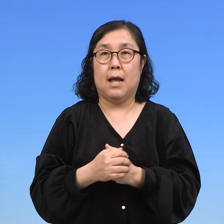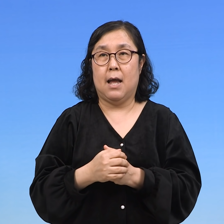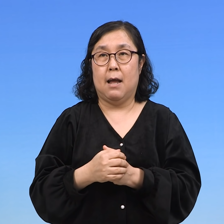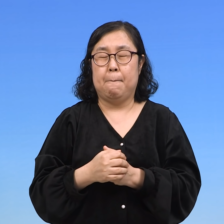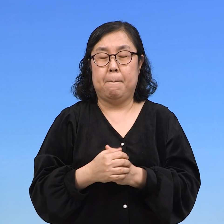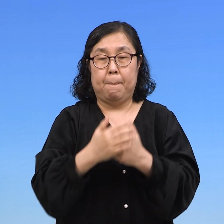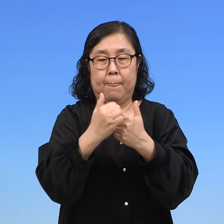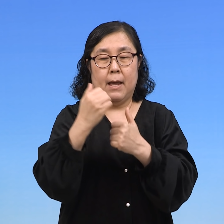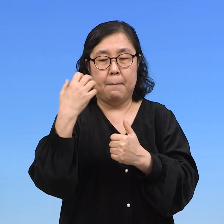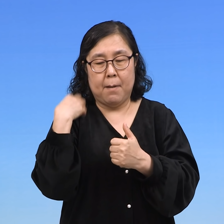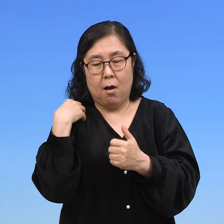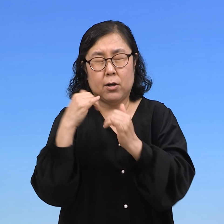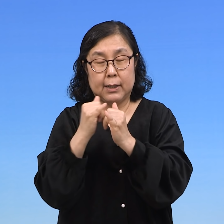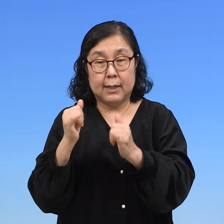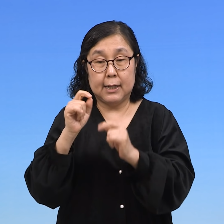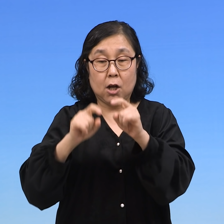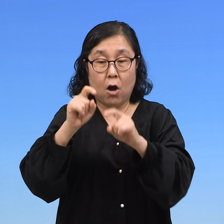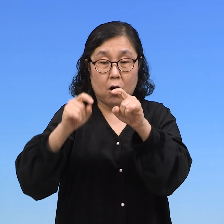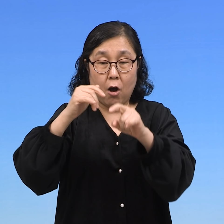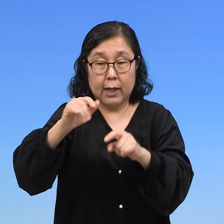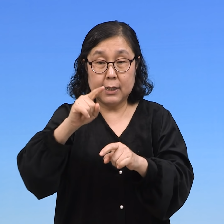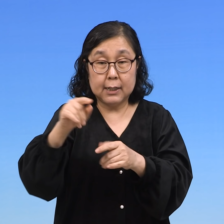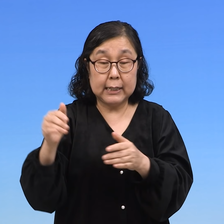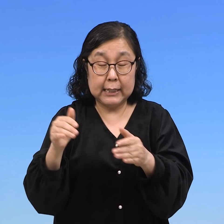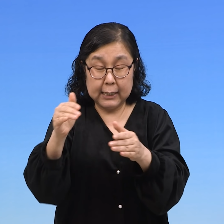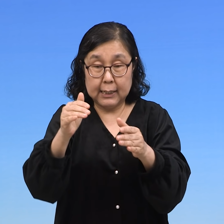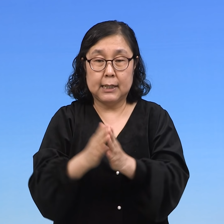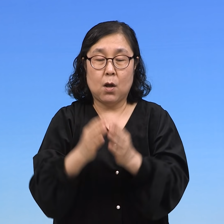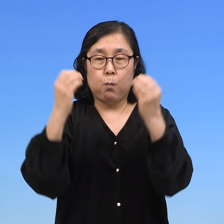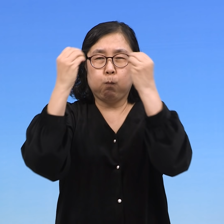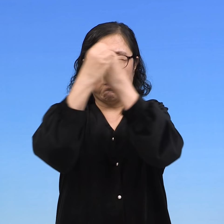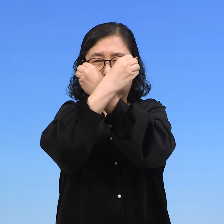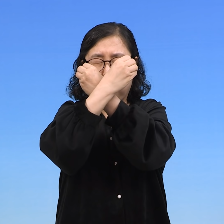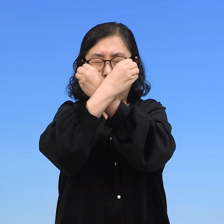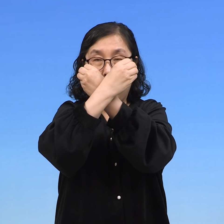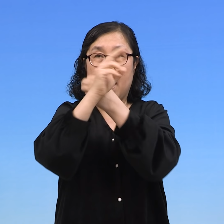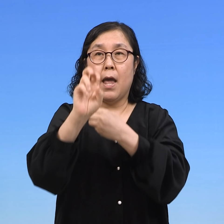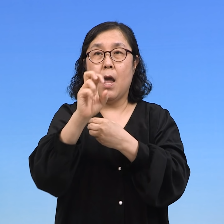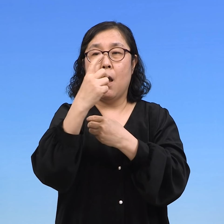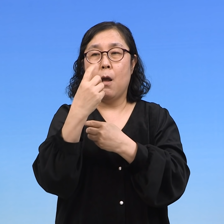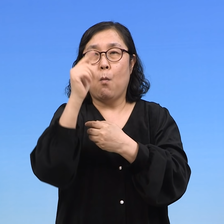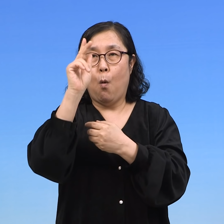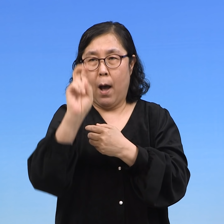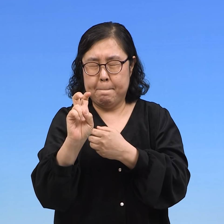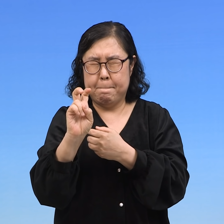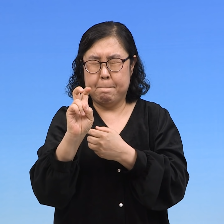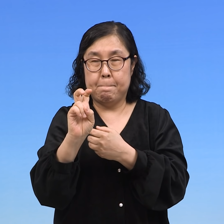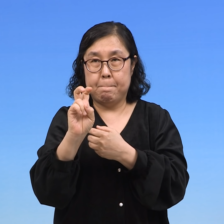되는 길이 있는데 그 사명자들이 걸어가는 그 길은 오해와 모함으로 그래서 군중 속의 고독